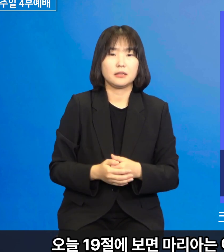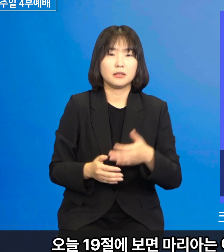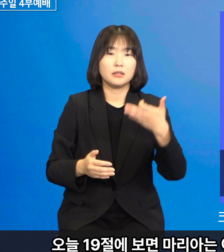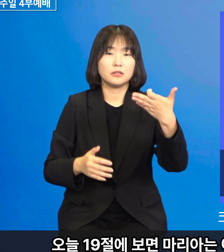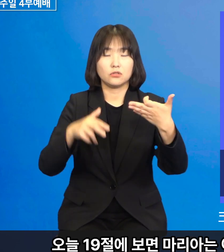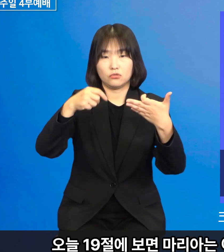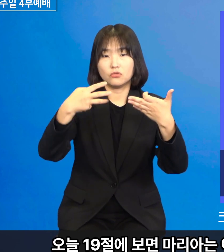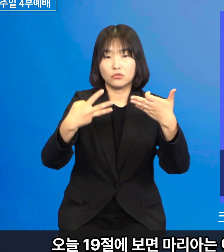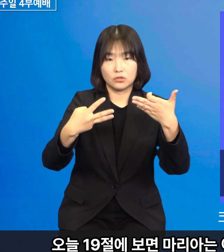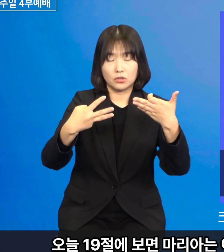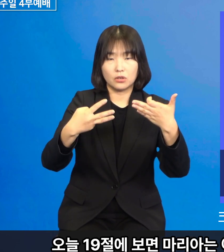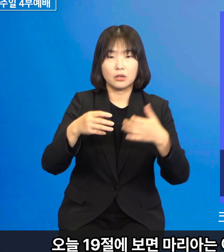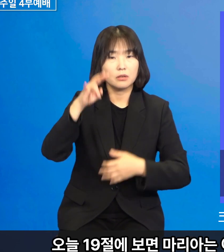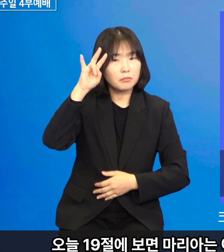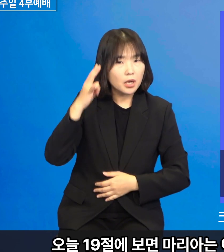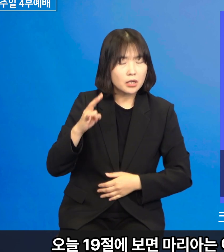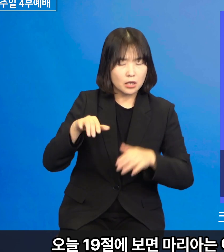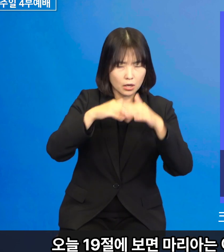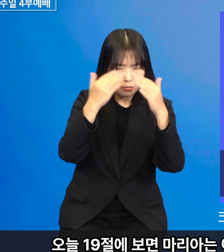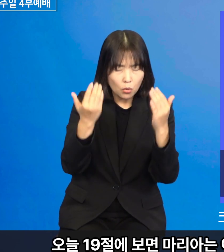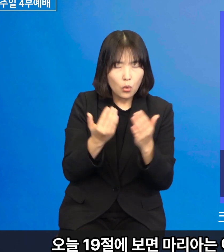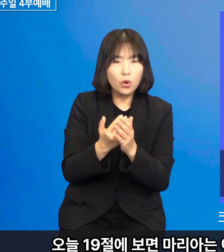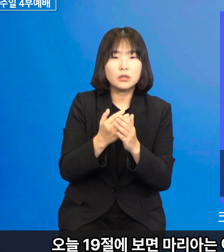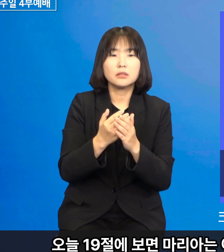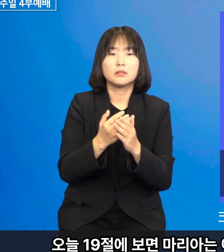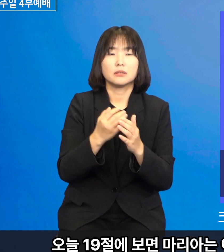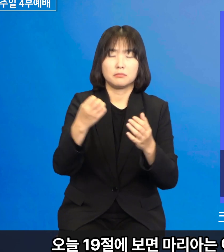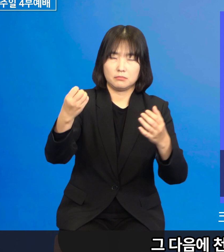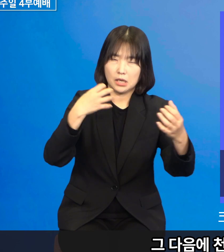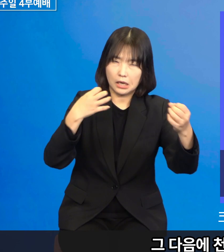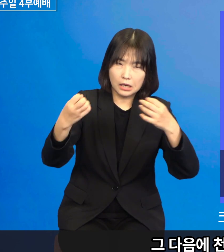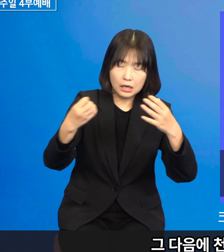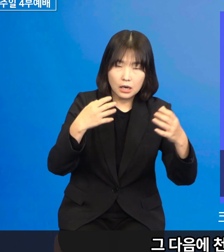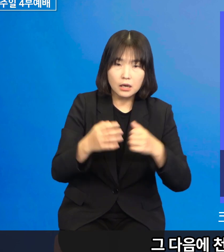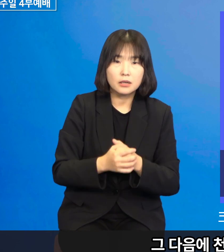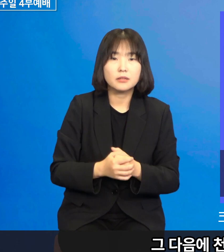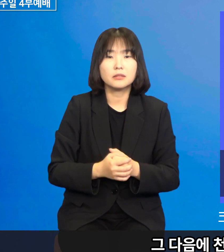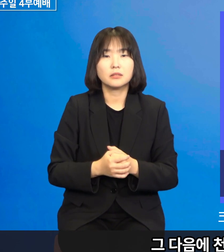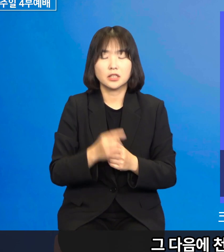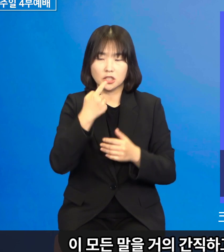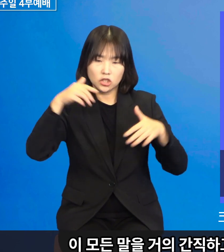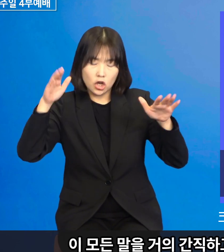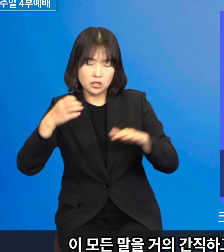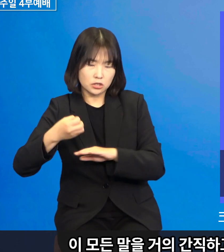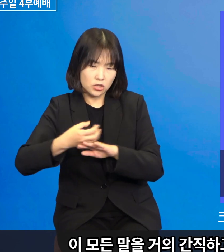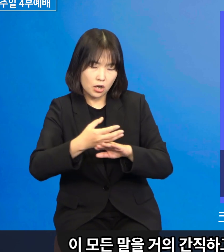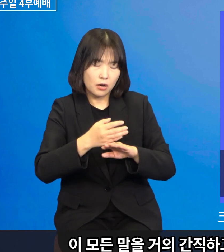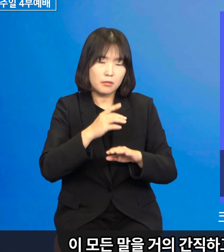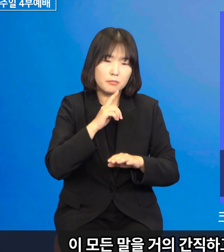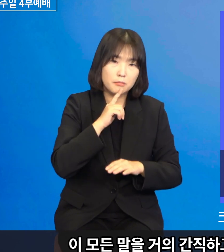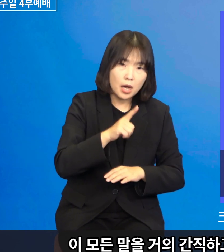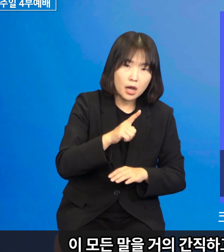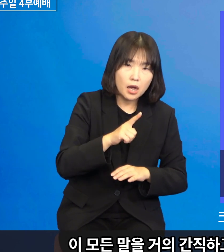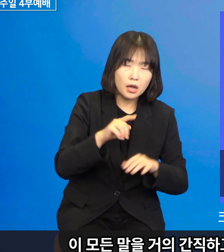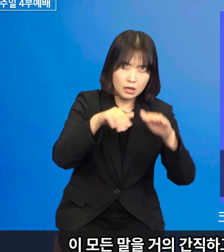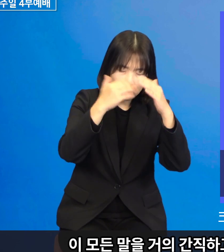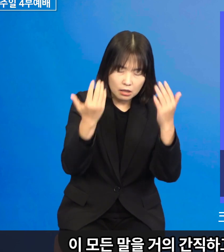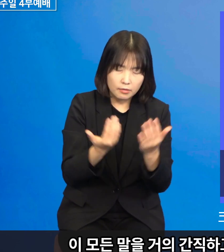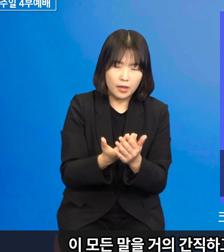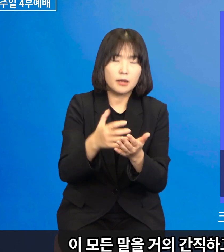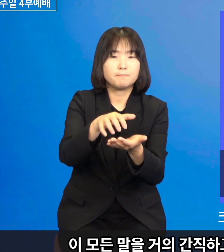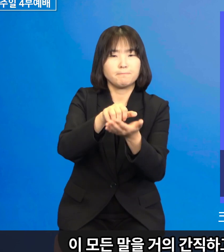보면 마리아는 이 모든 말, 즉 목자가 전해준 말, 그 다음에 천사가 전해준 말, 이 모든 말을 고이